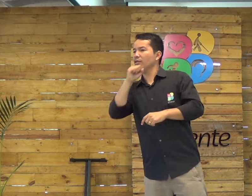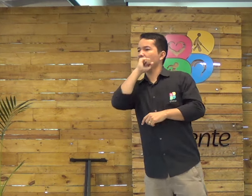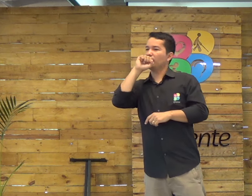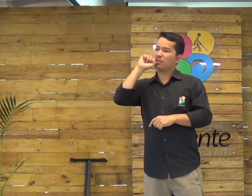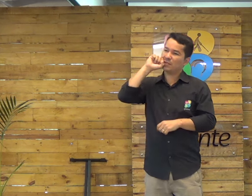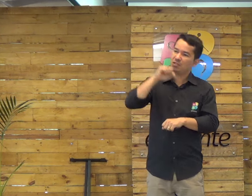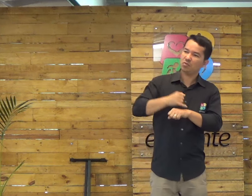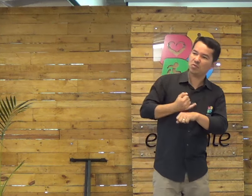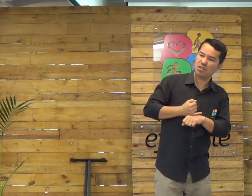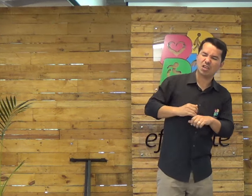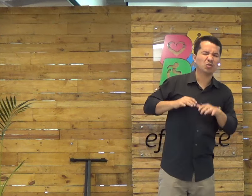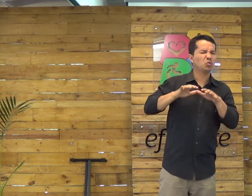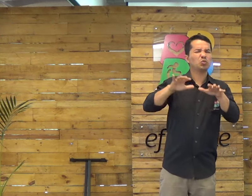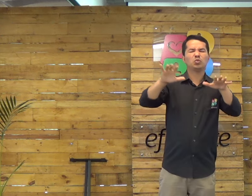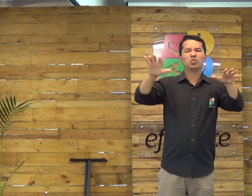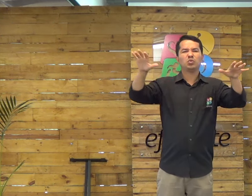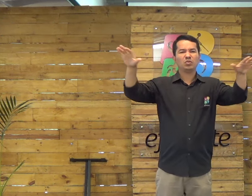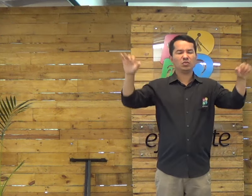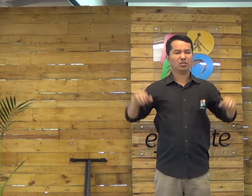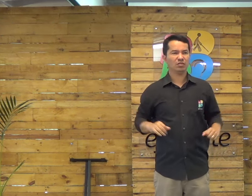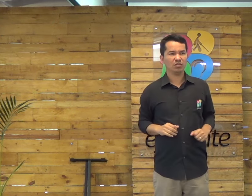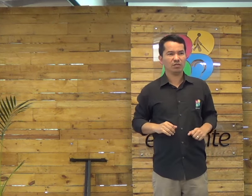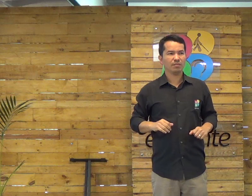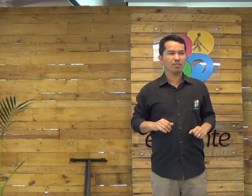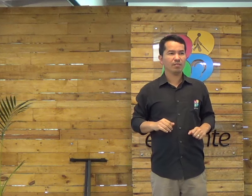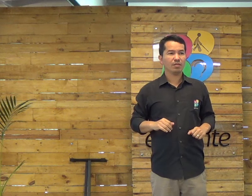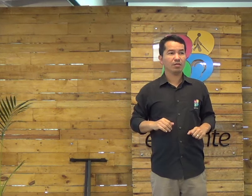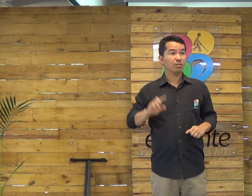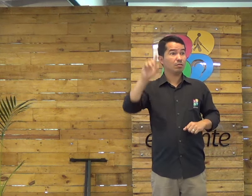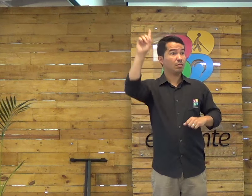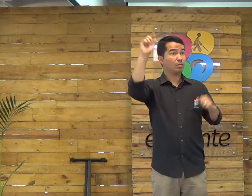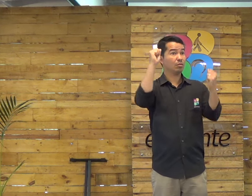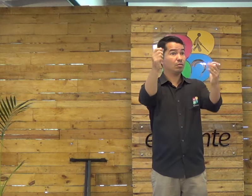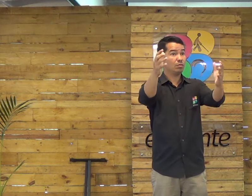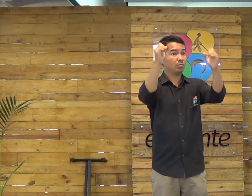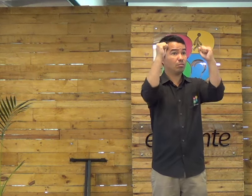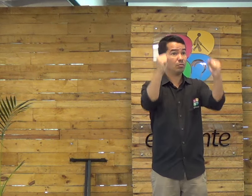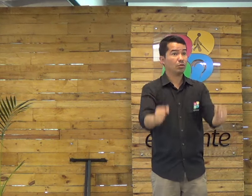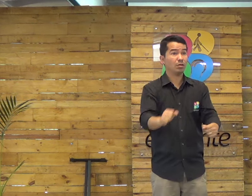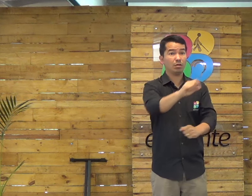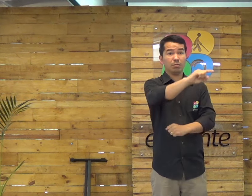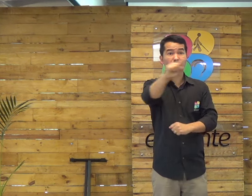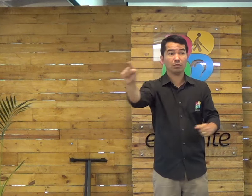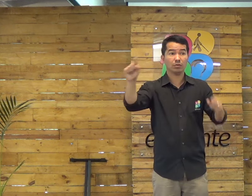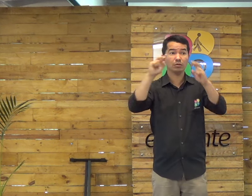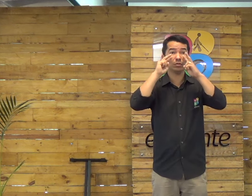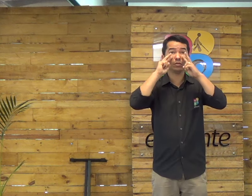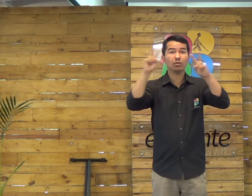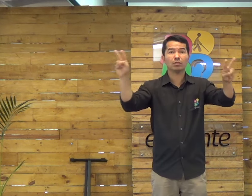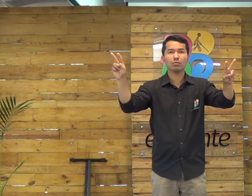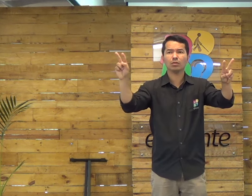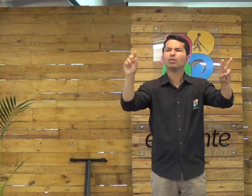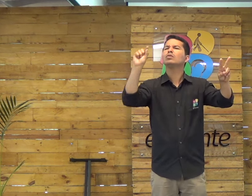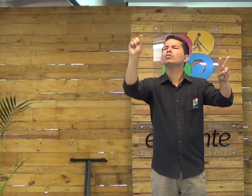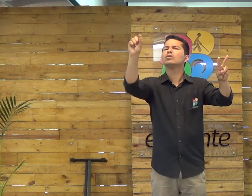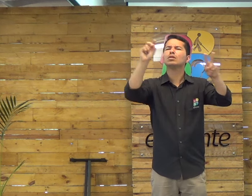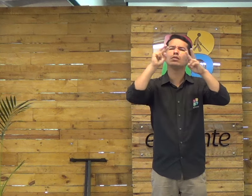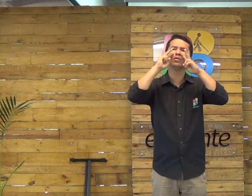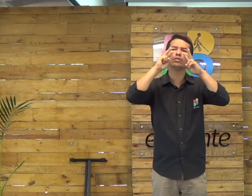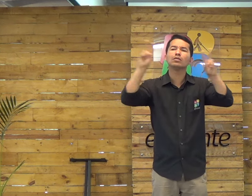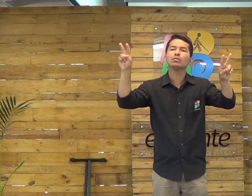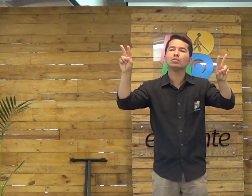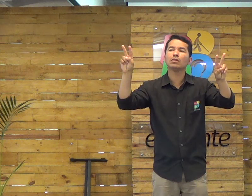Viu que sério? Tanto em Samaria, Judéia, tantos lugares da terra. Deus deu poder a vocês, vocês